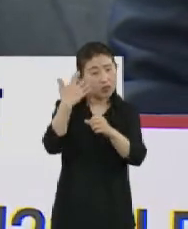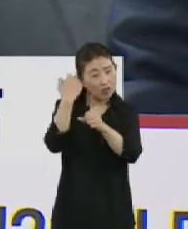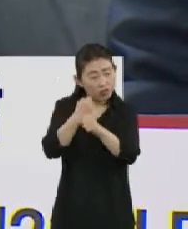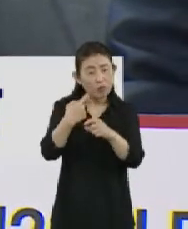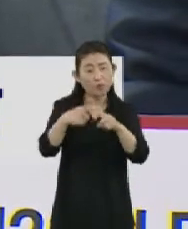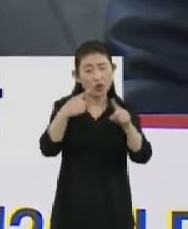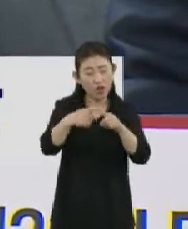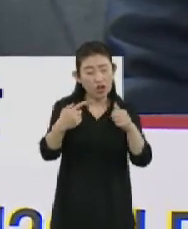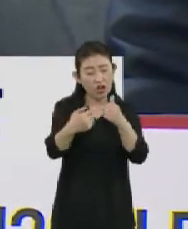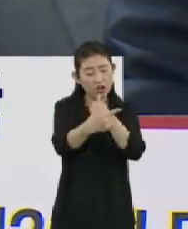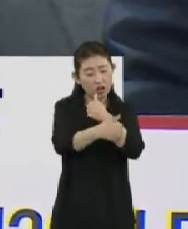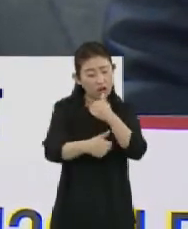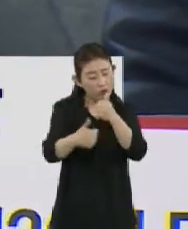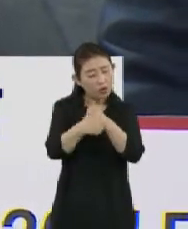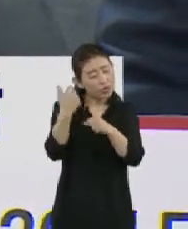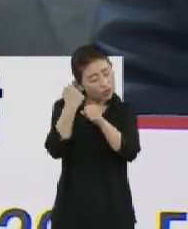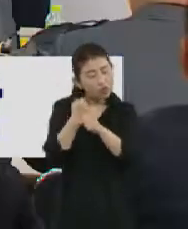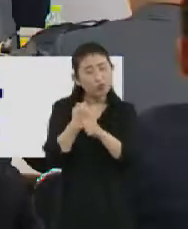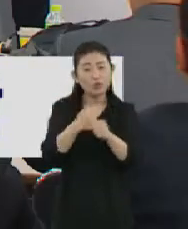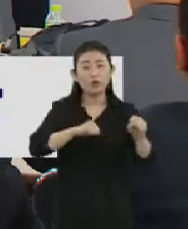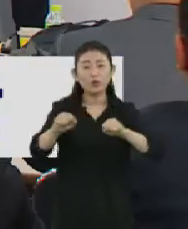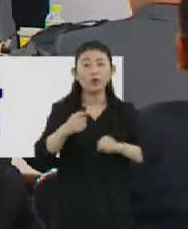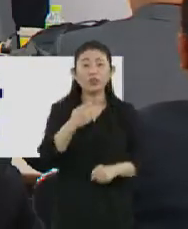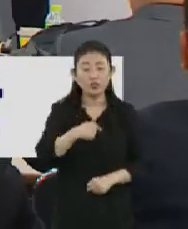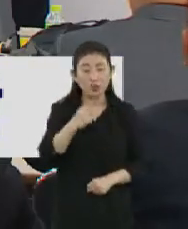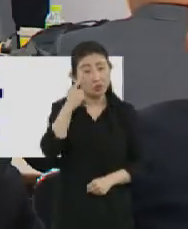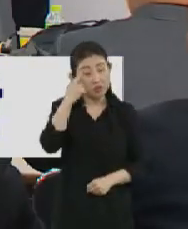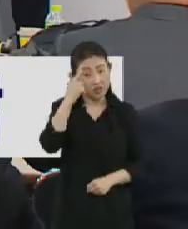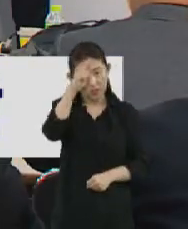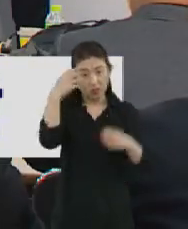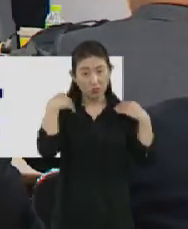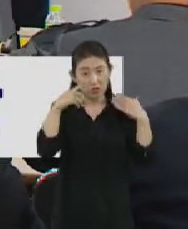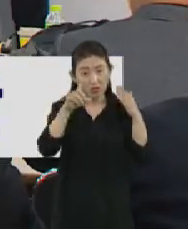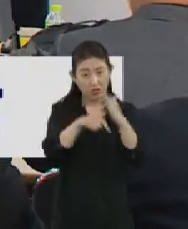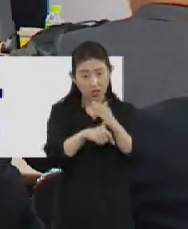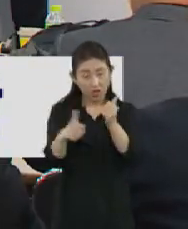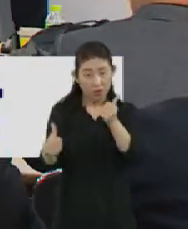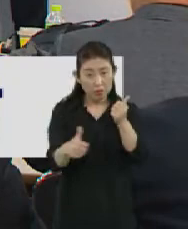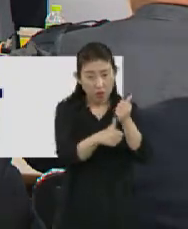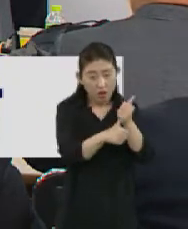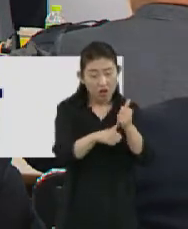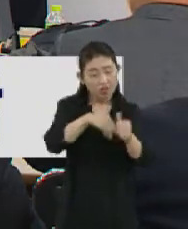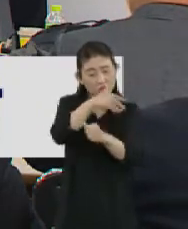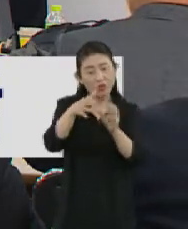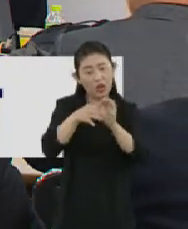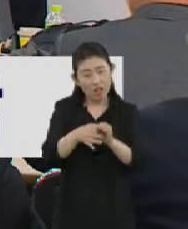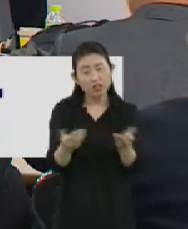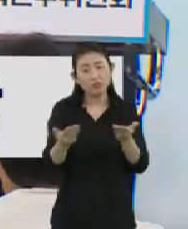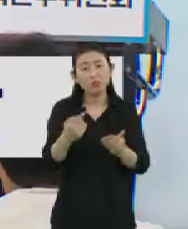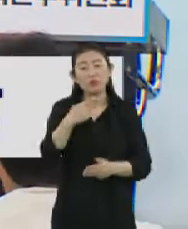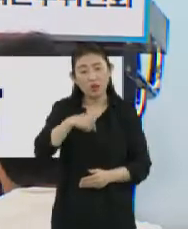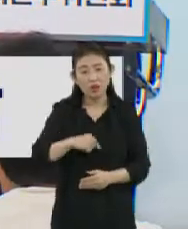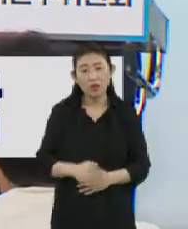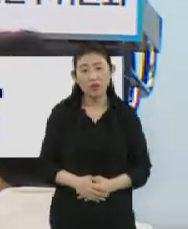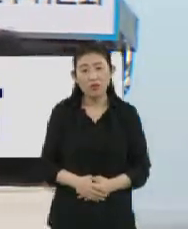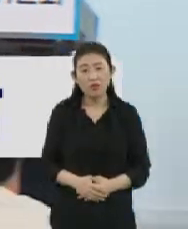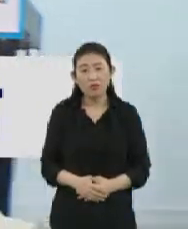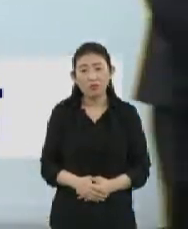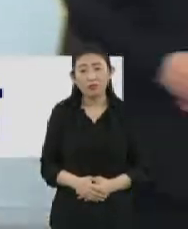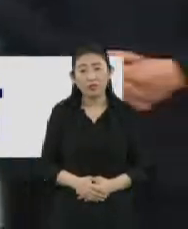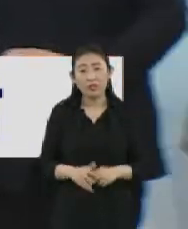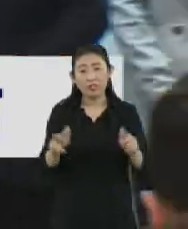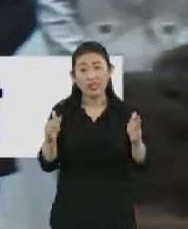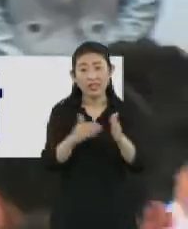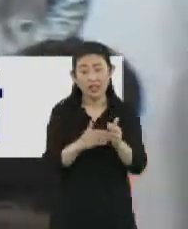선임 연구위원 으로 활동했고 이명박 정부 당시 청와대의 환경 비서관을 지낸 환경 전문가 입니다